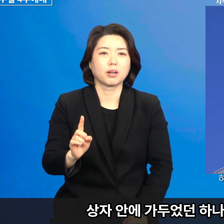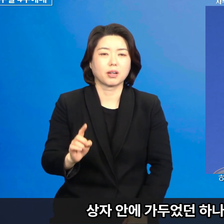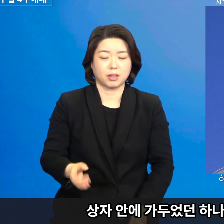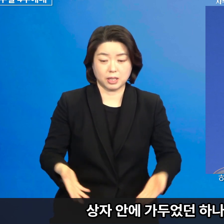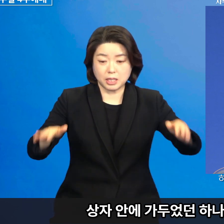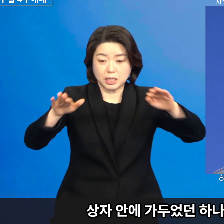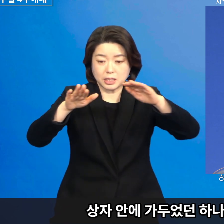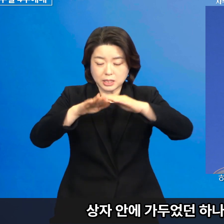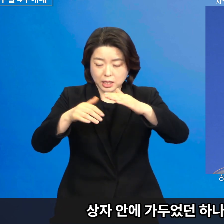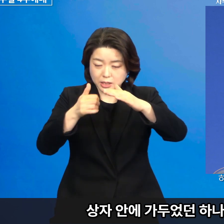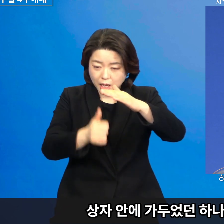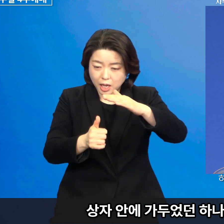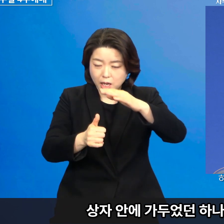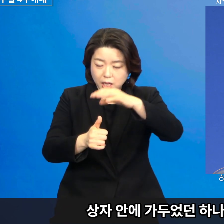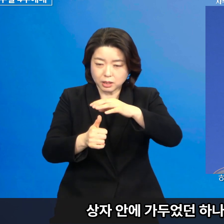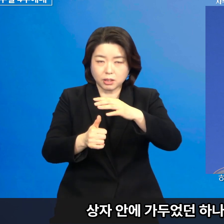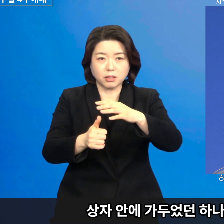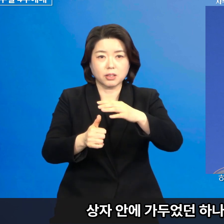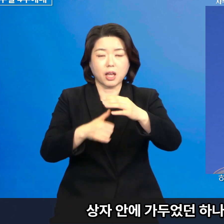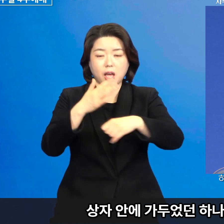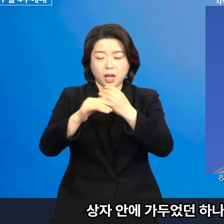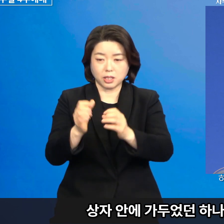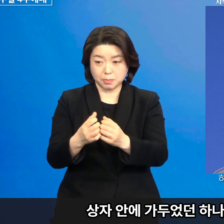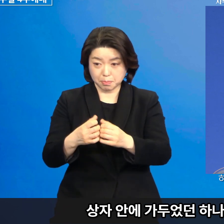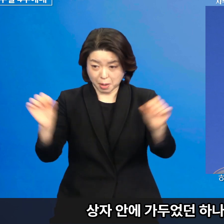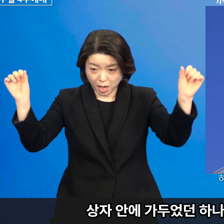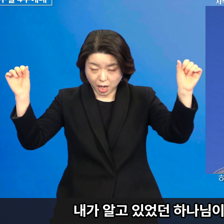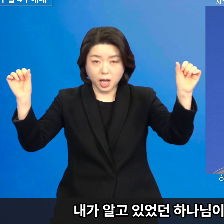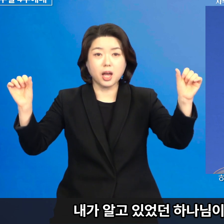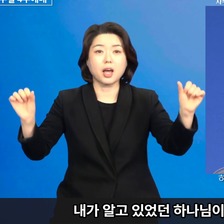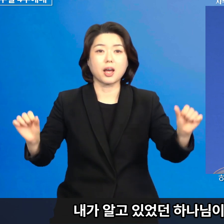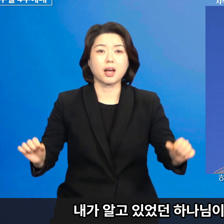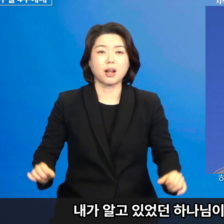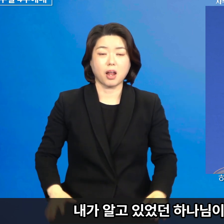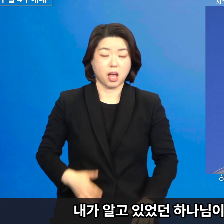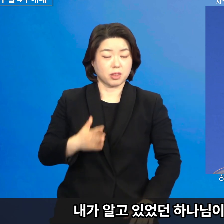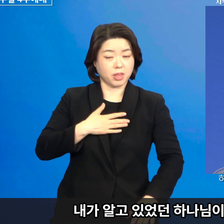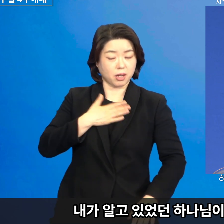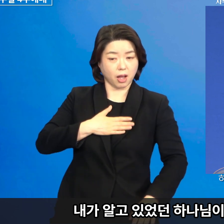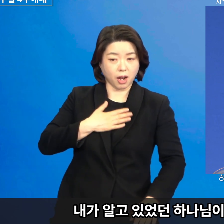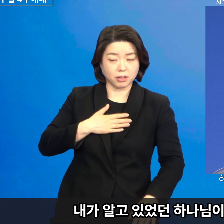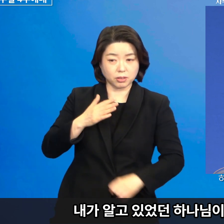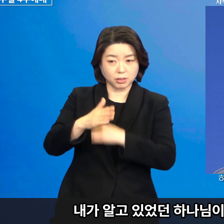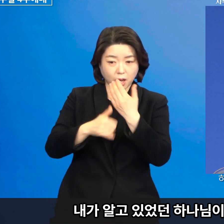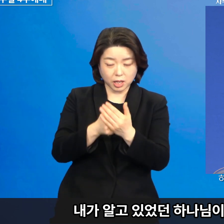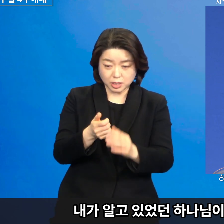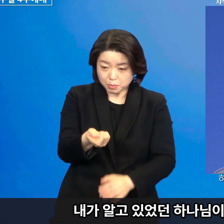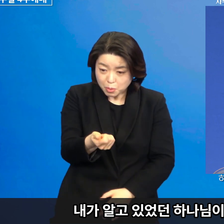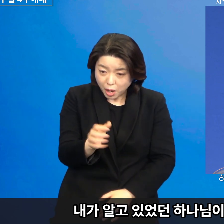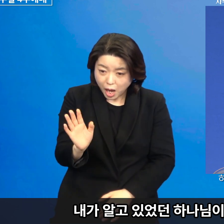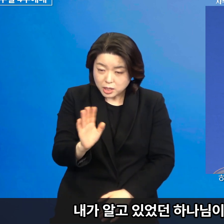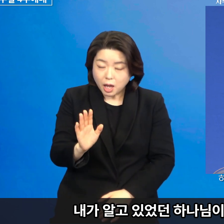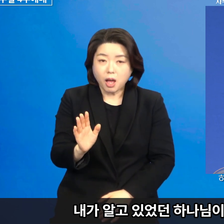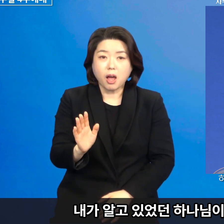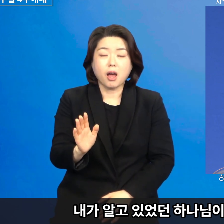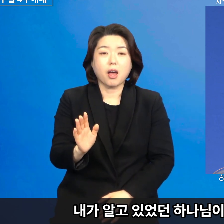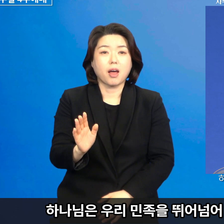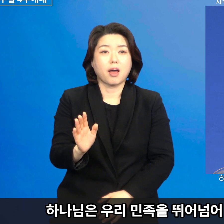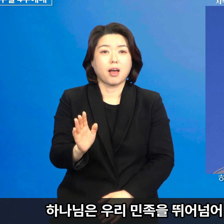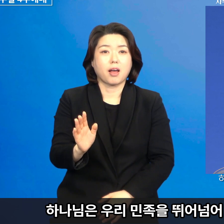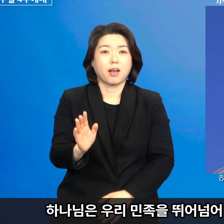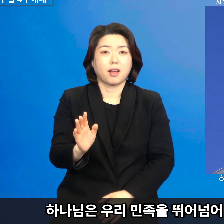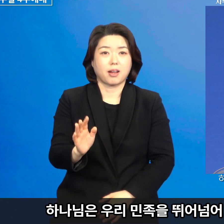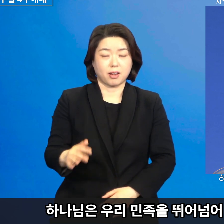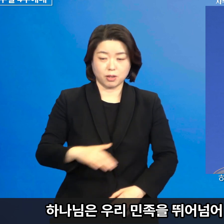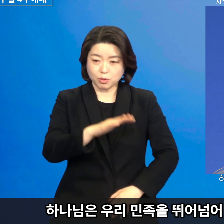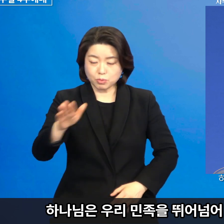안에 가두었던 하나님, 그게 깨지는 거예요. 내가 알고 있었던 하나님이 그런 하나님이 아니구나.